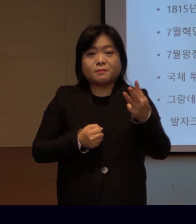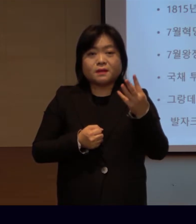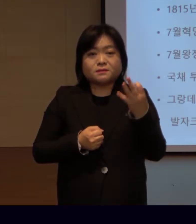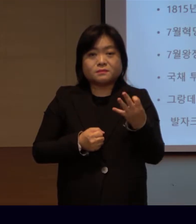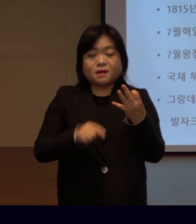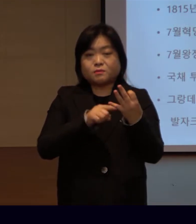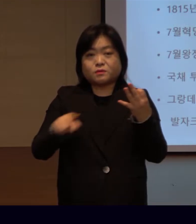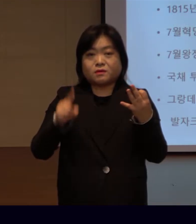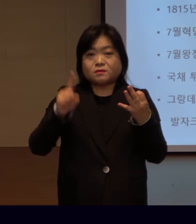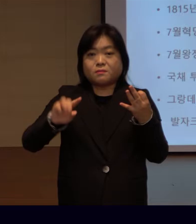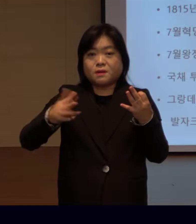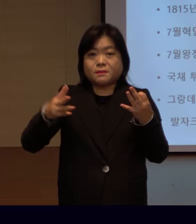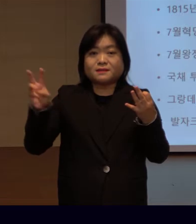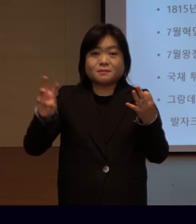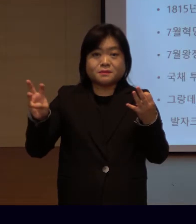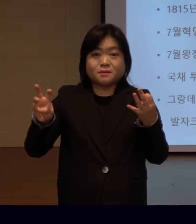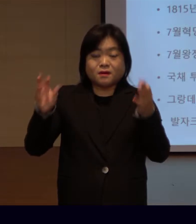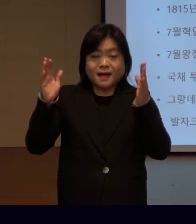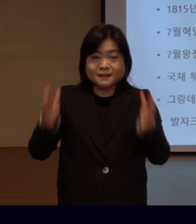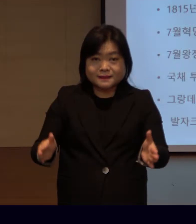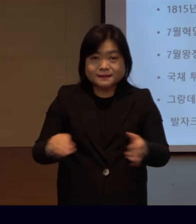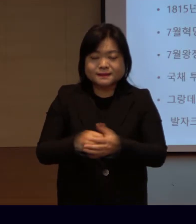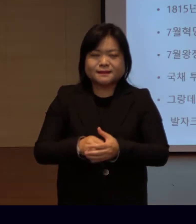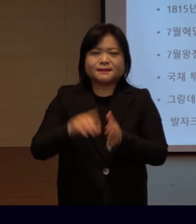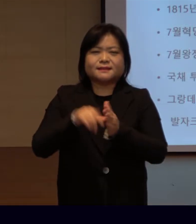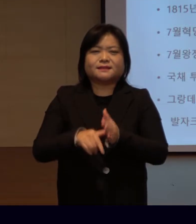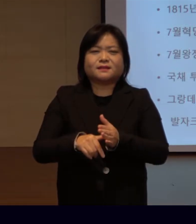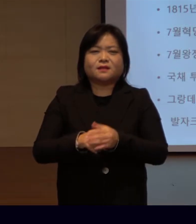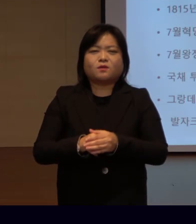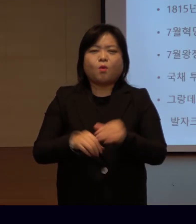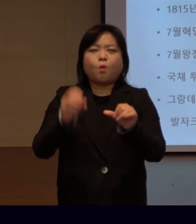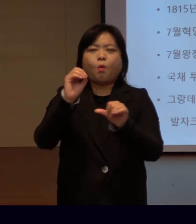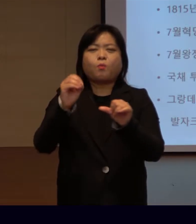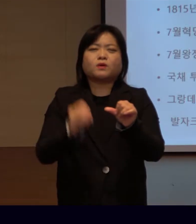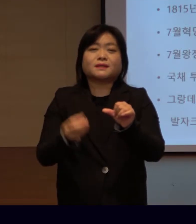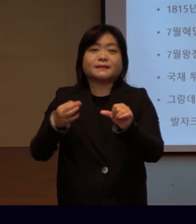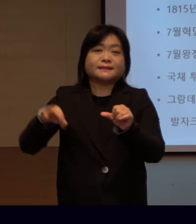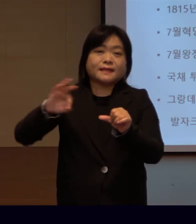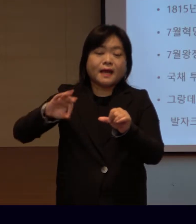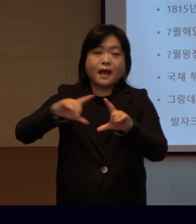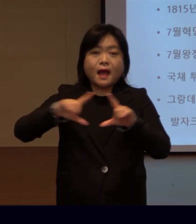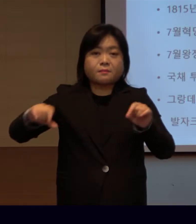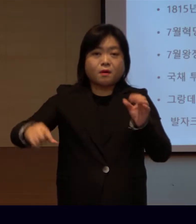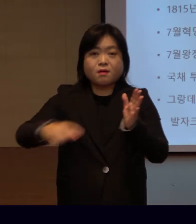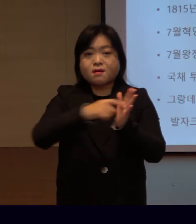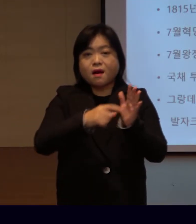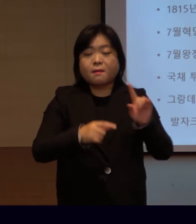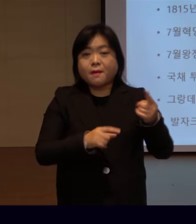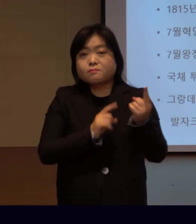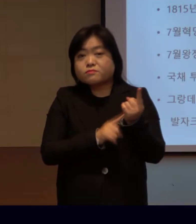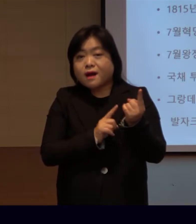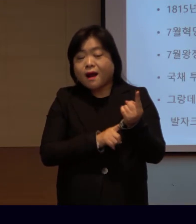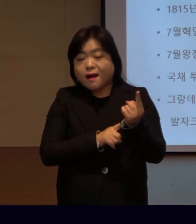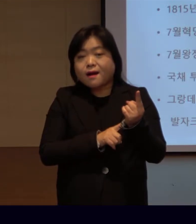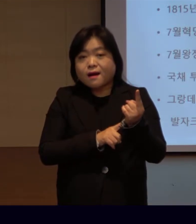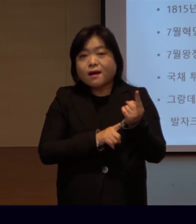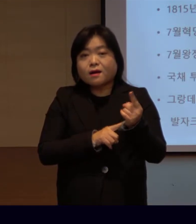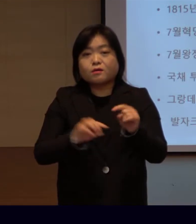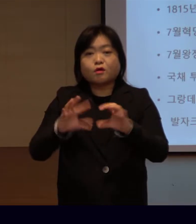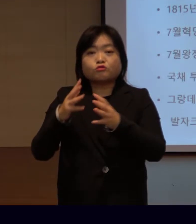1814년부터 30년까지입니다. 그때는 5% 이자의 액면가 100프랑이었던 국채가